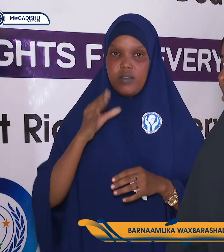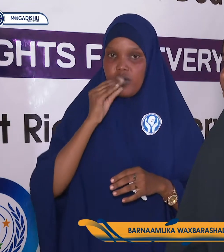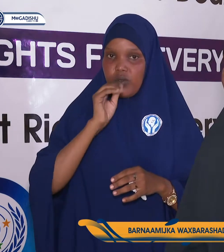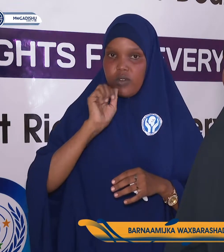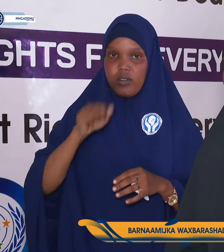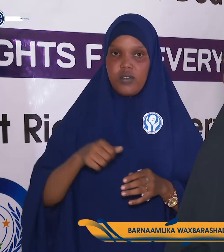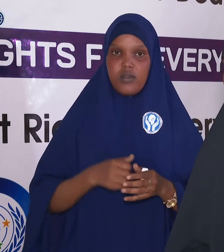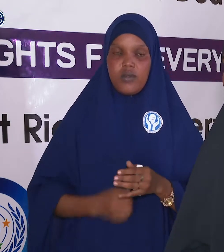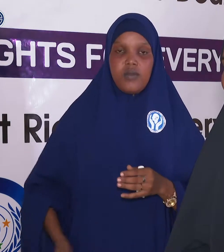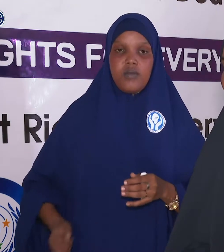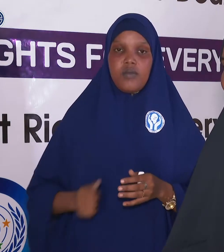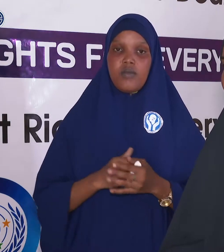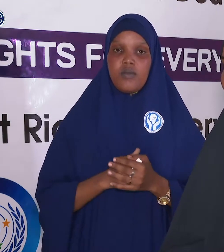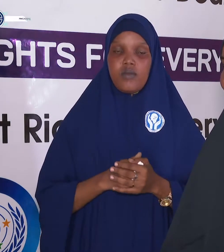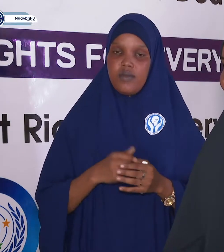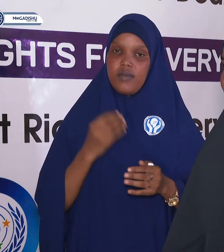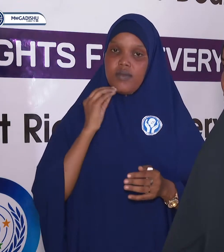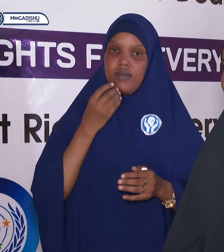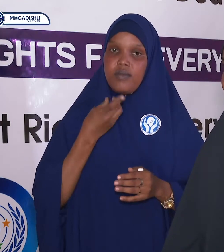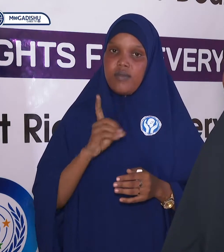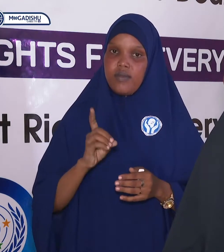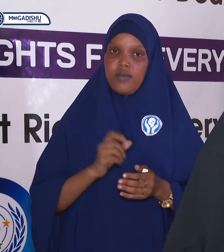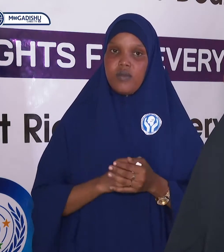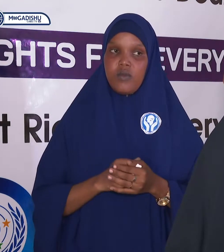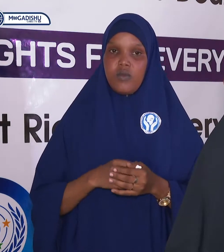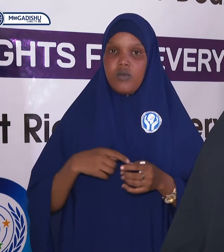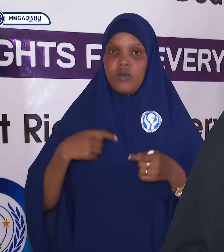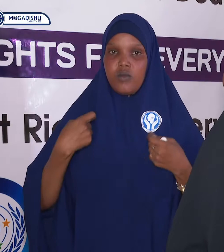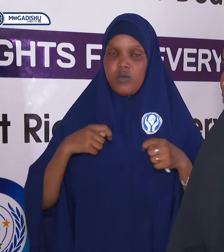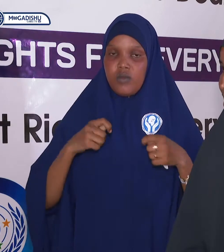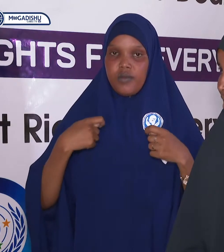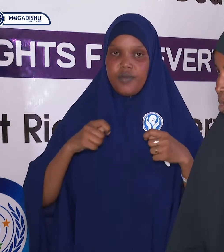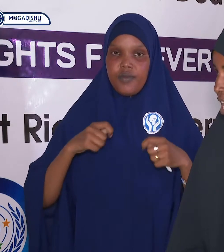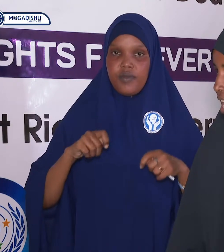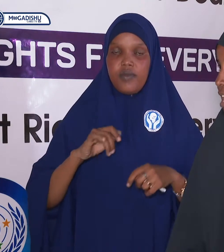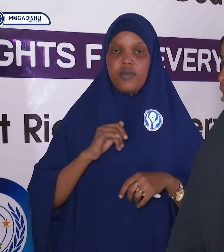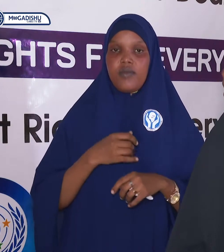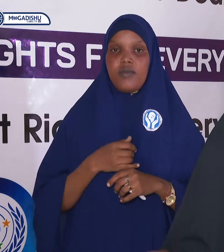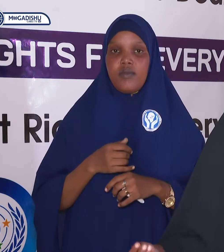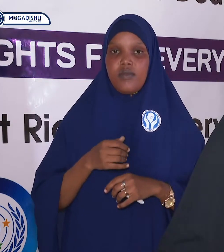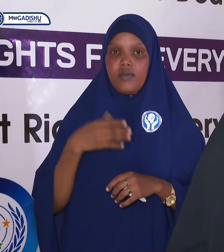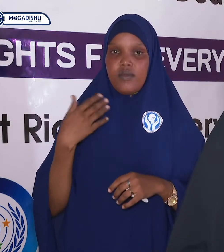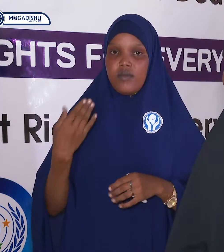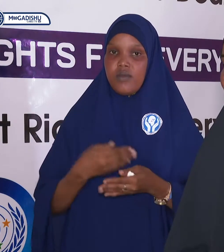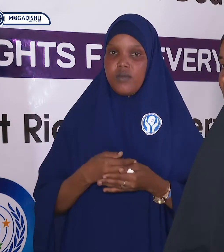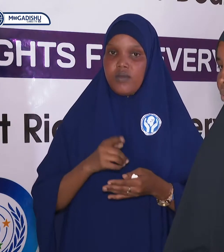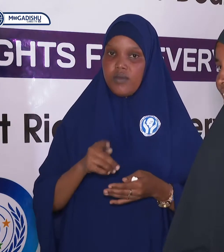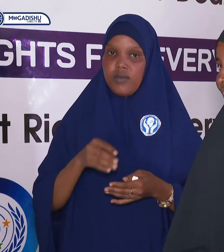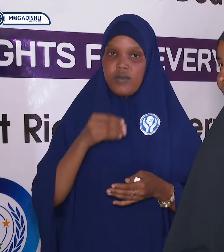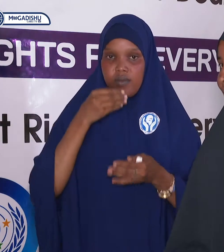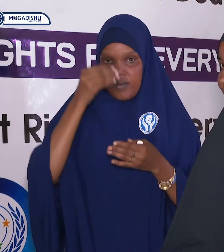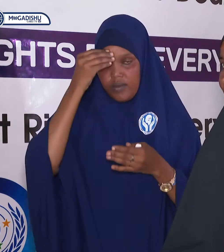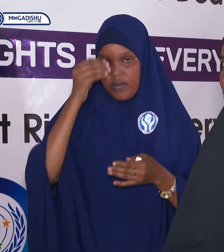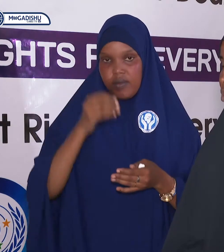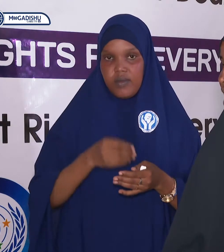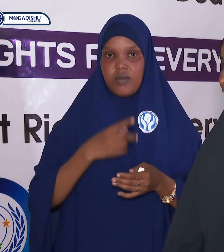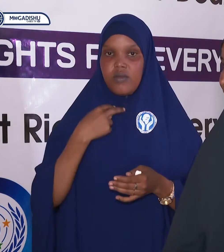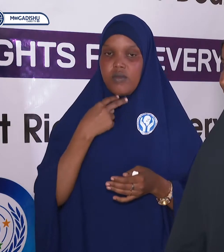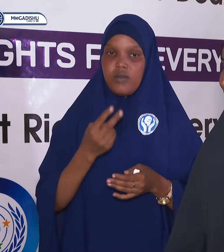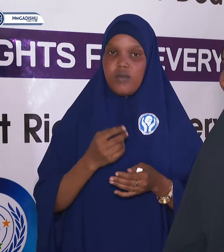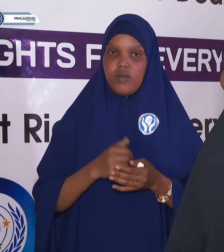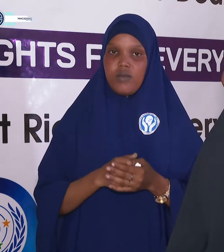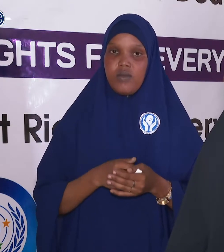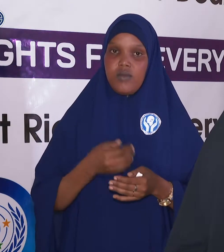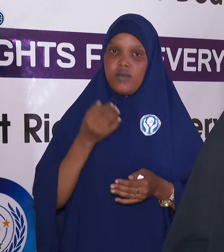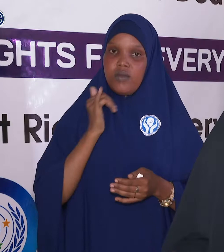kara sidaas darteed waxaan isku taxluujinaa inaan barna caruurtaas dhawaaqa sidoo kale waxaan ku dadaalnaa inaan kuwa